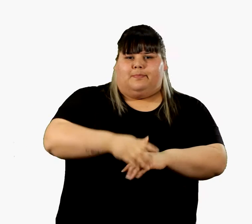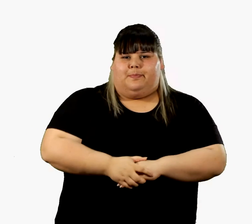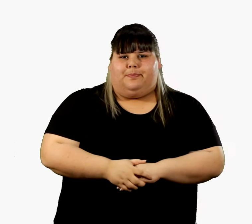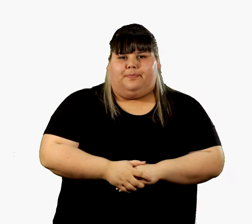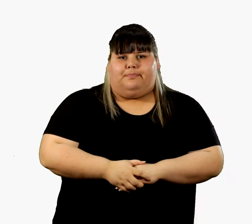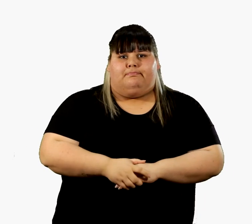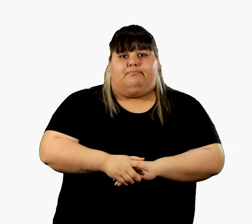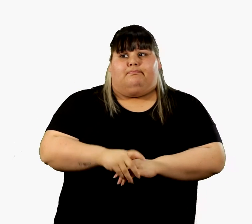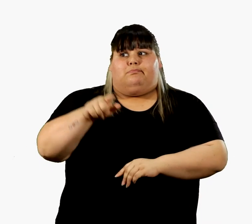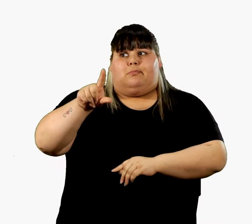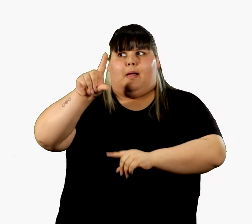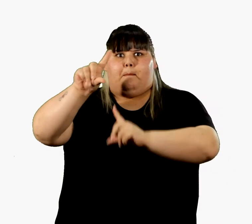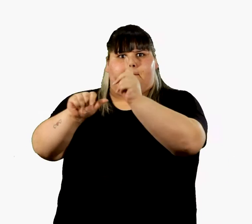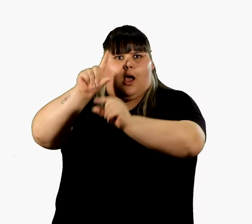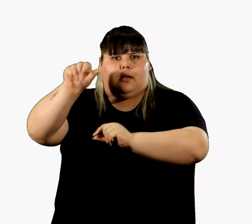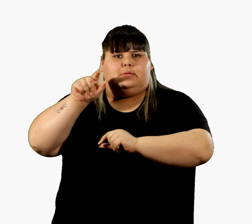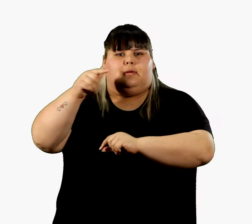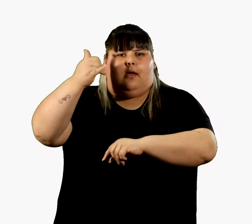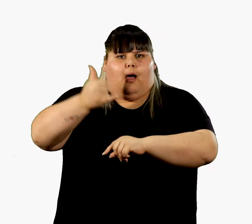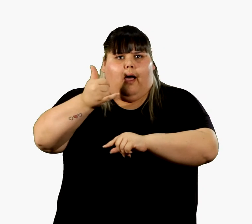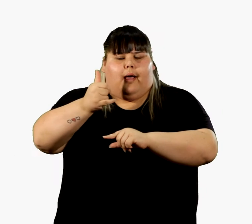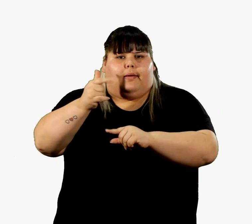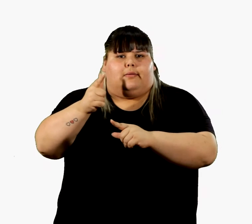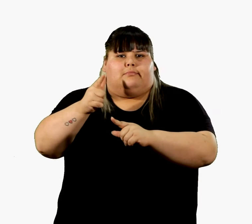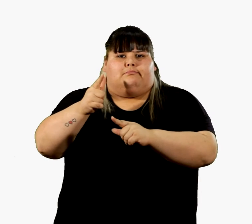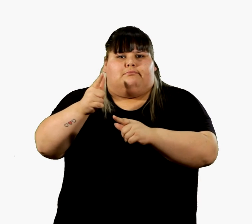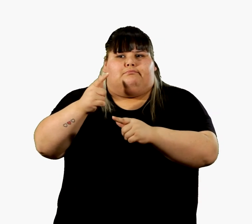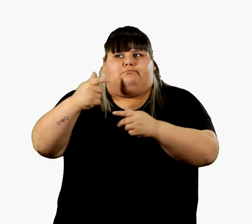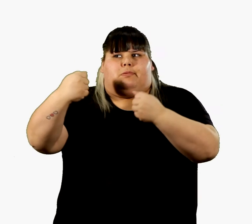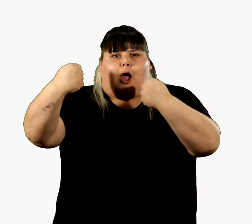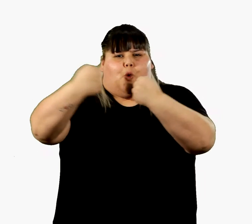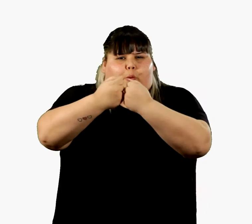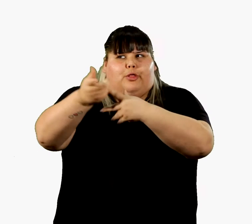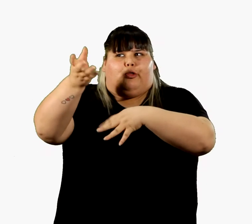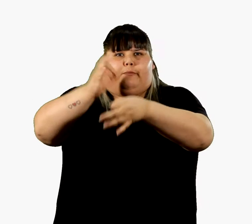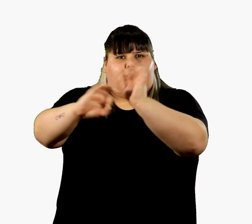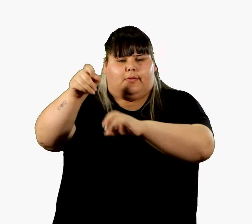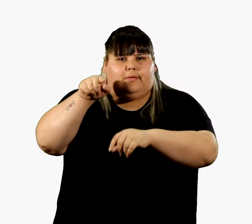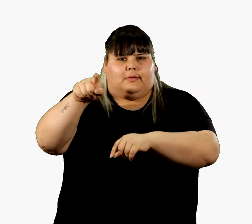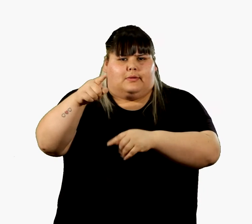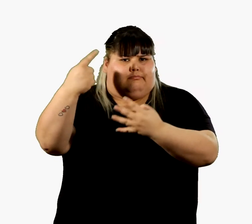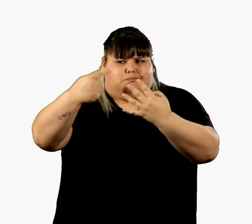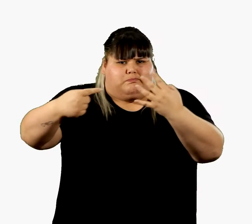los imperios se habían beneficiado con concesiones comerciales de todo tipo